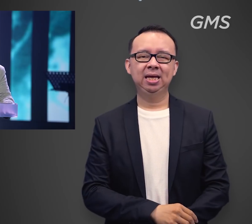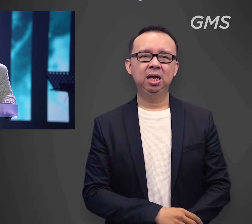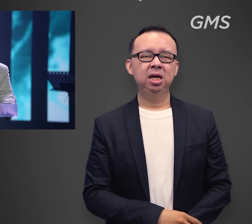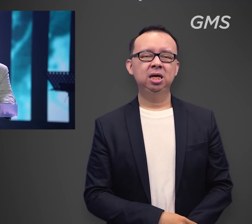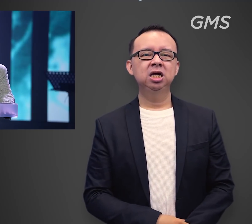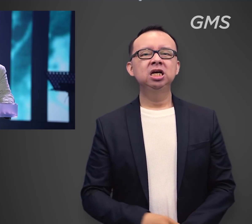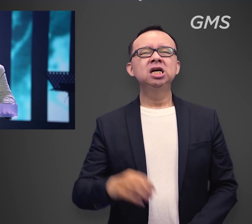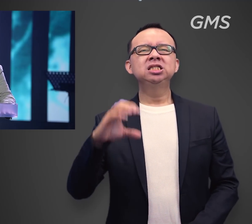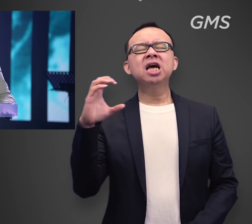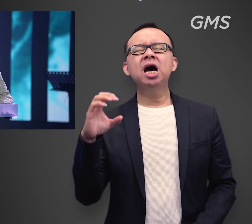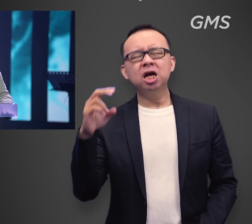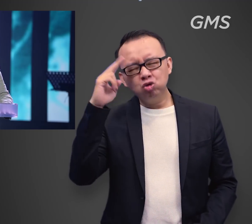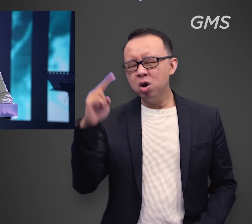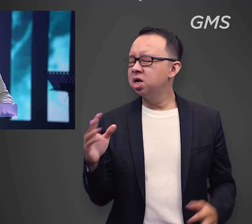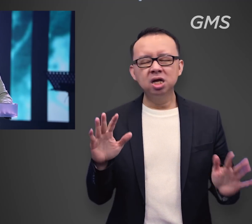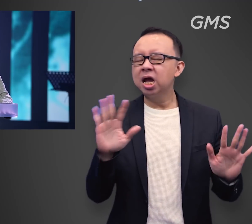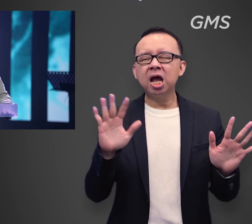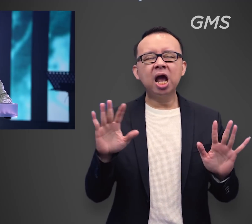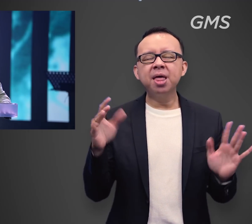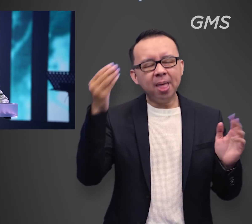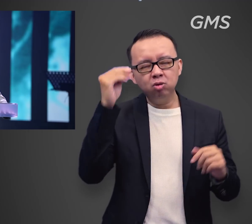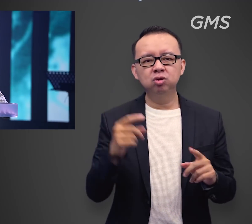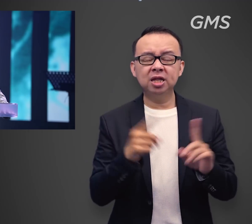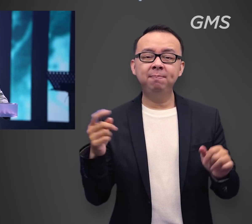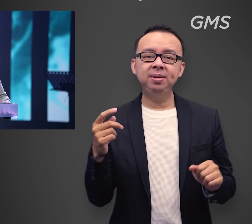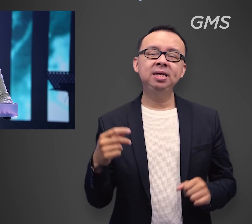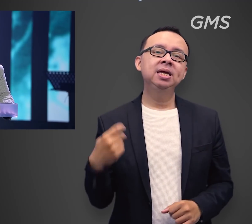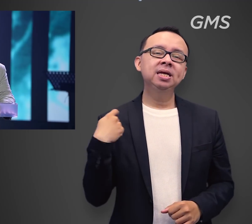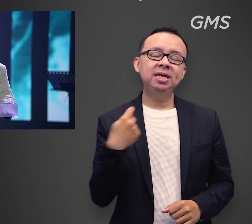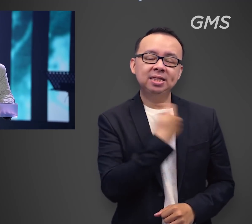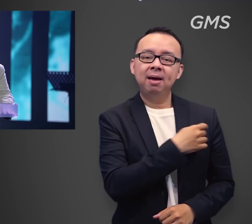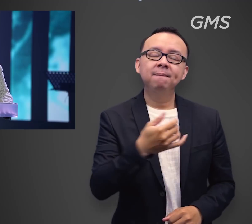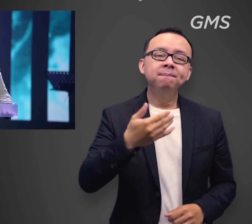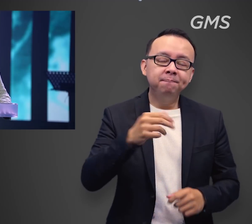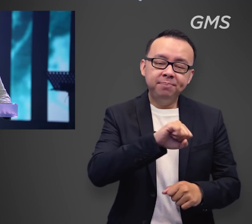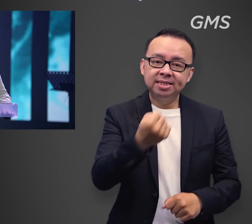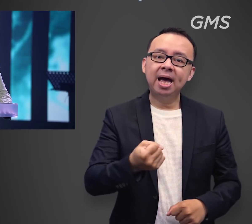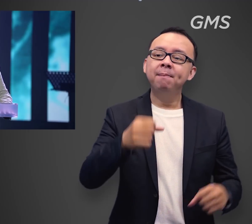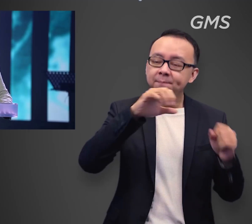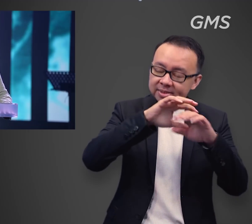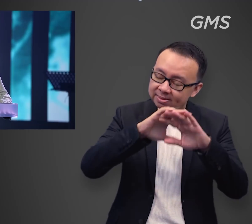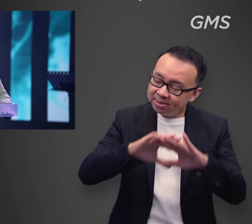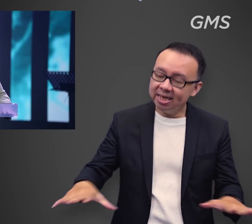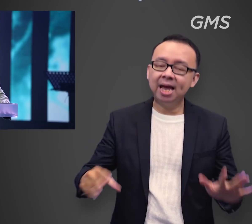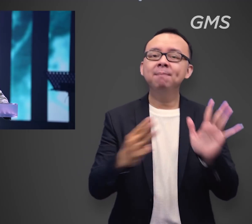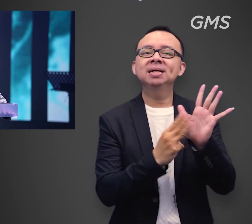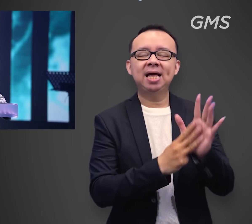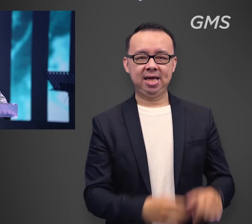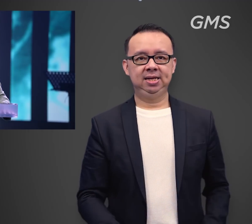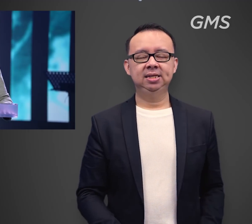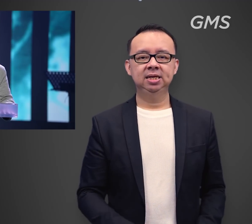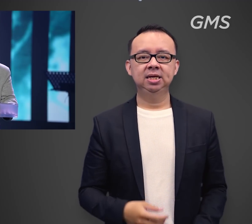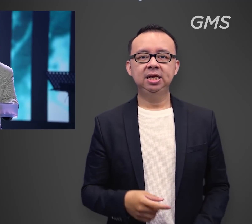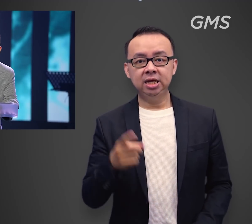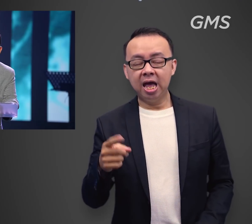Tuhan. Maka nanti akan kita diluputkan dari semua persoalan hidup kita. Maka itu yang saya sebut masih ada kesempatan